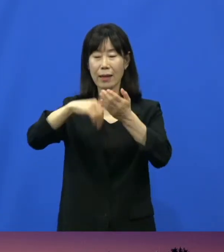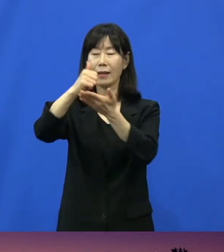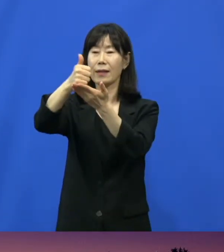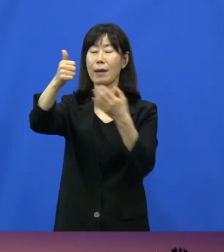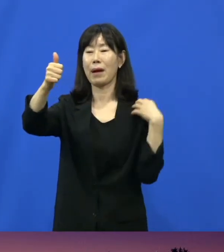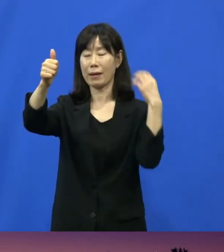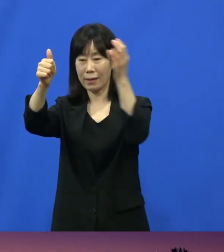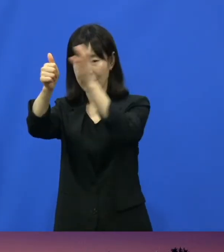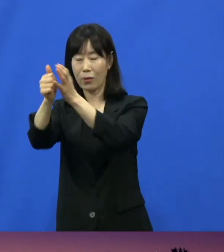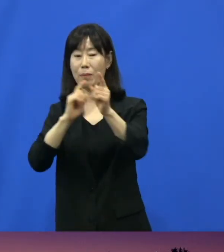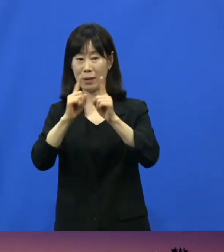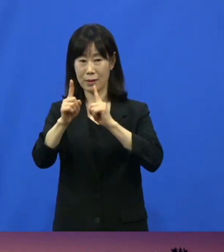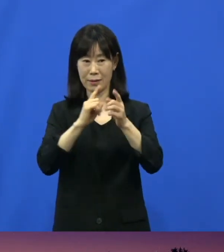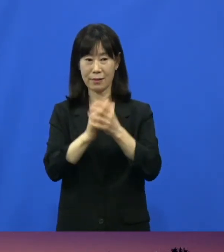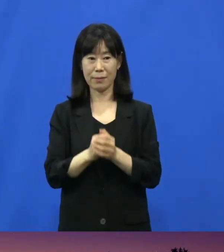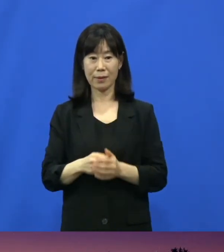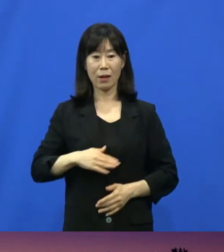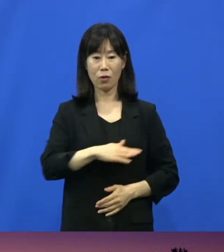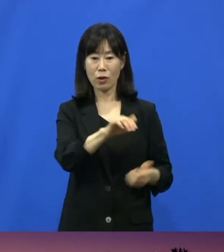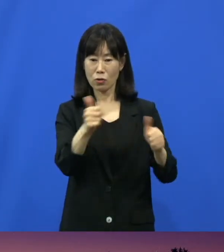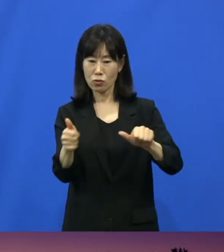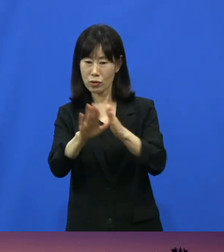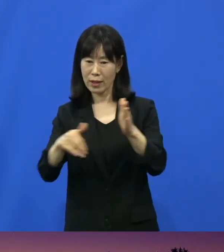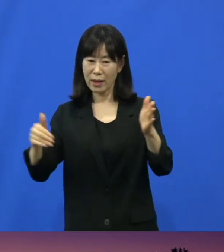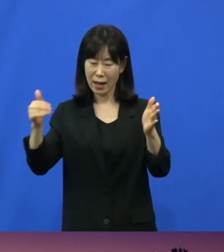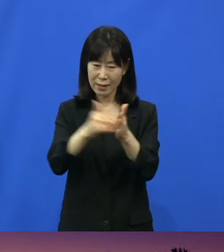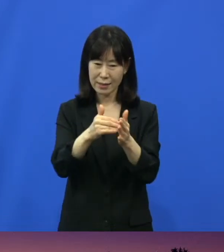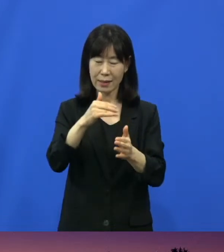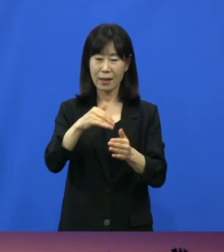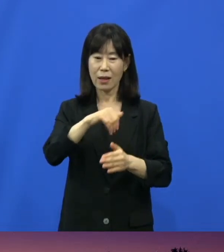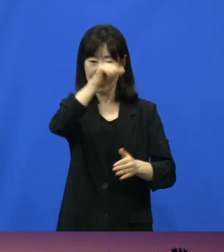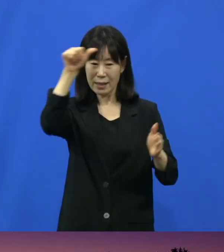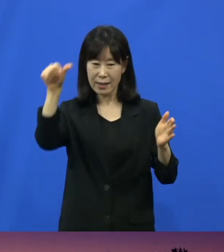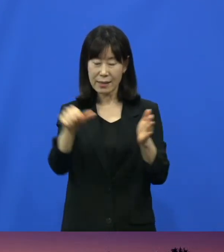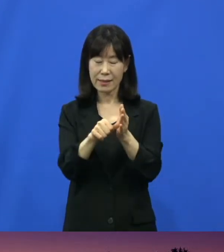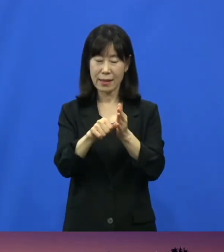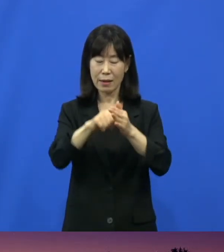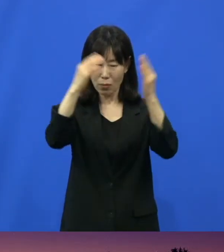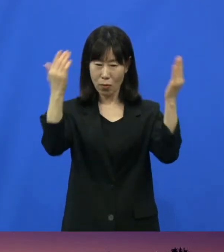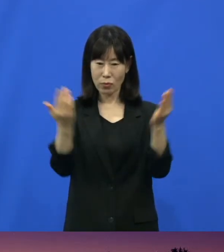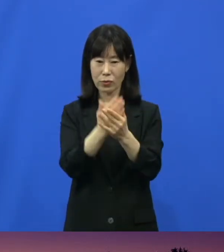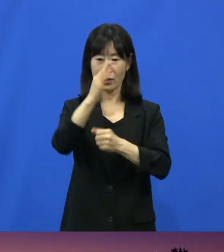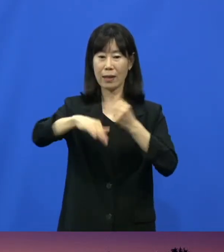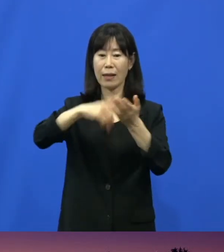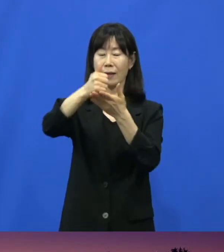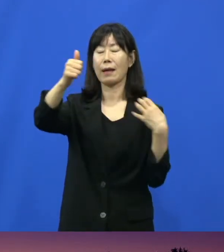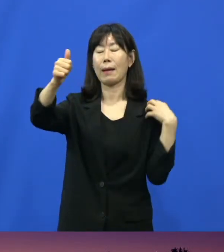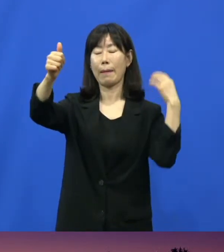여러분, 우리는 중간순간에도 내 삶 전체를 맡겨드릴 분이 계세요.